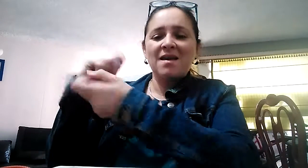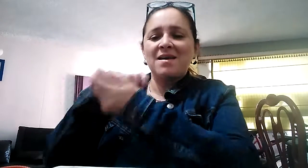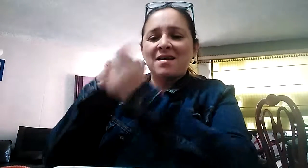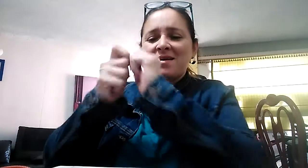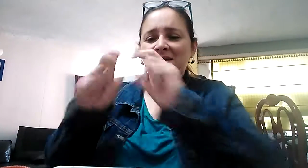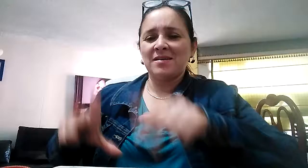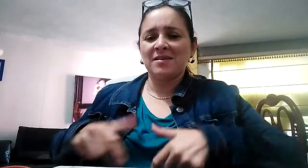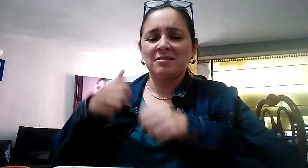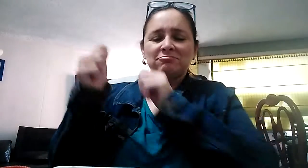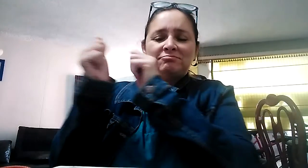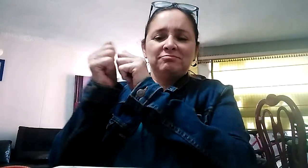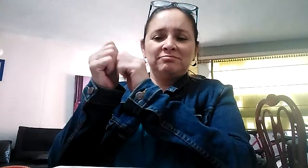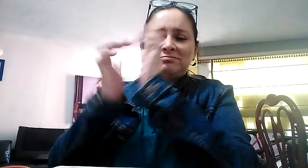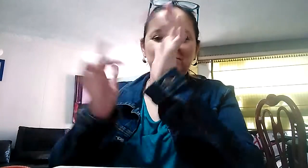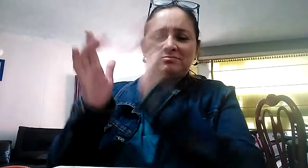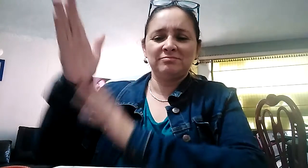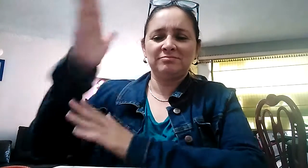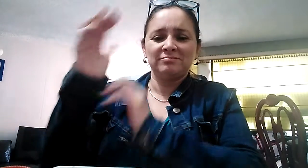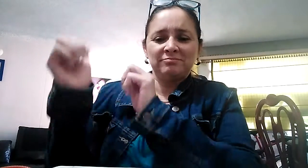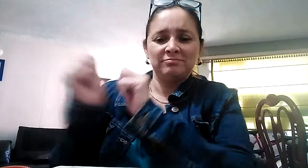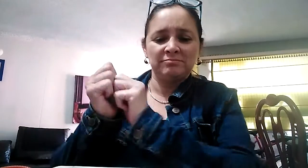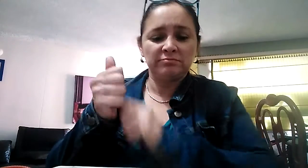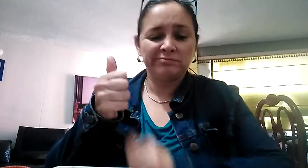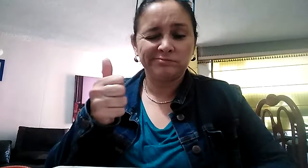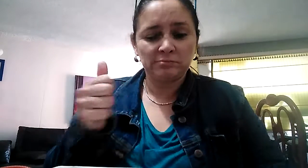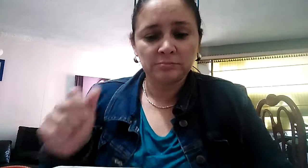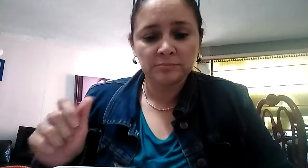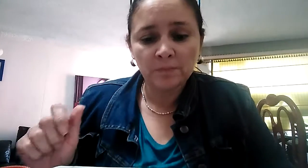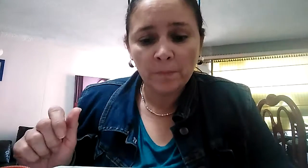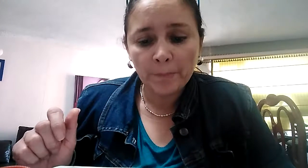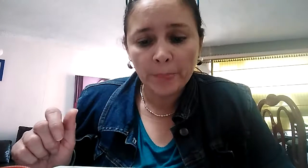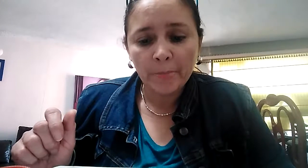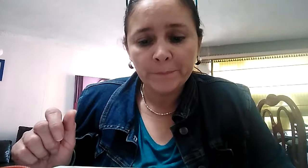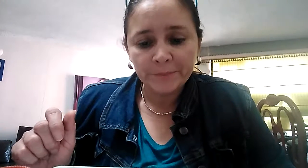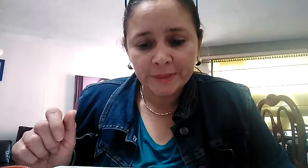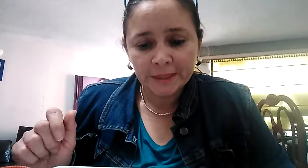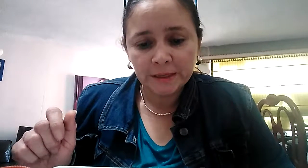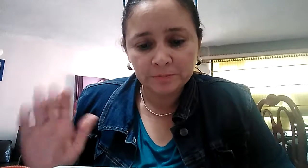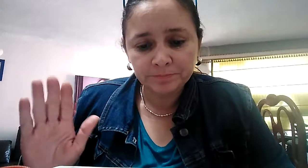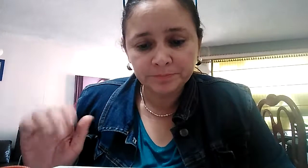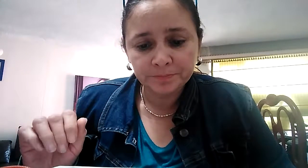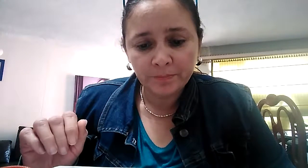sí, creo que lo tengo en mis notas. ¡No, eso jamás pasó! Voy por la cámara. Oh, de acuerdo, déjenme.